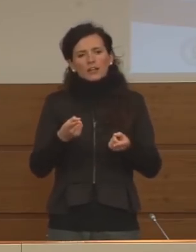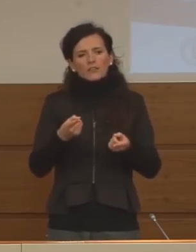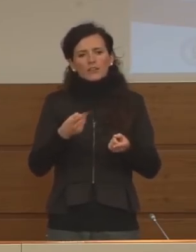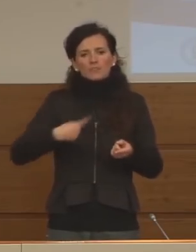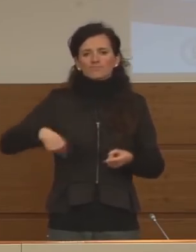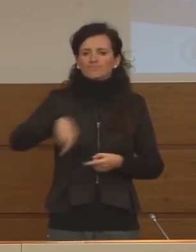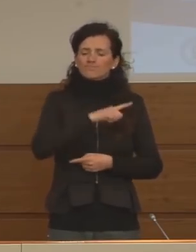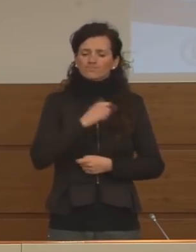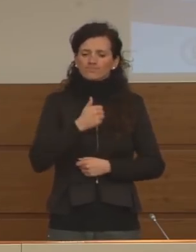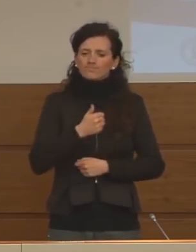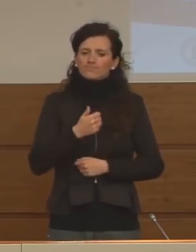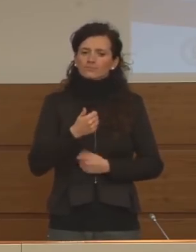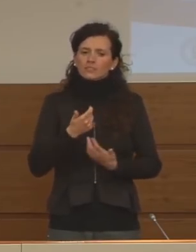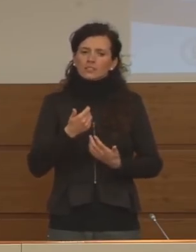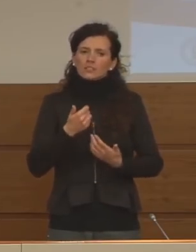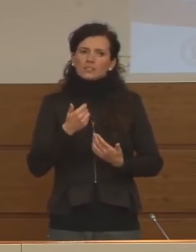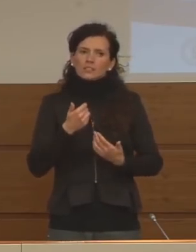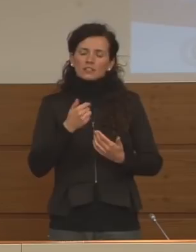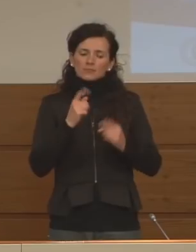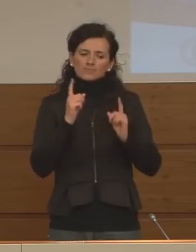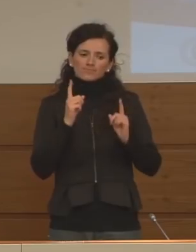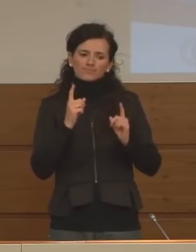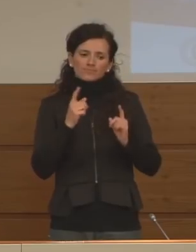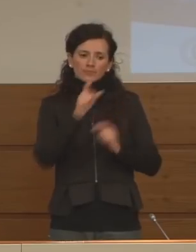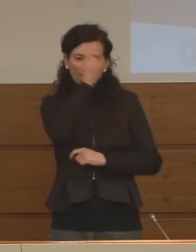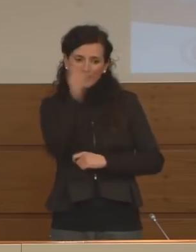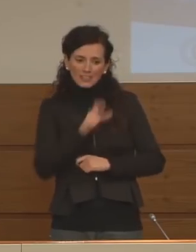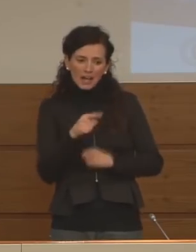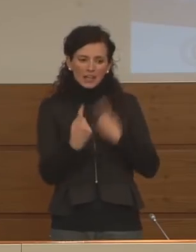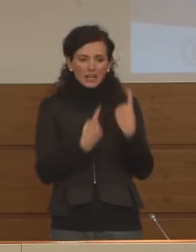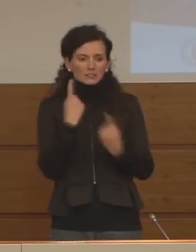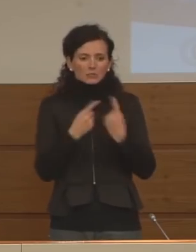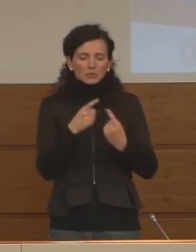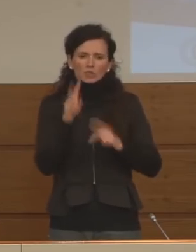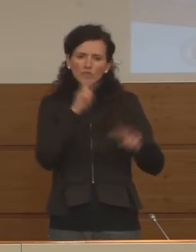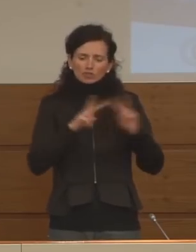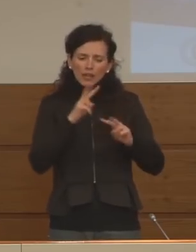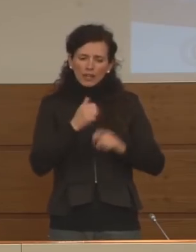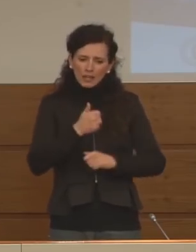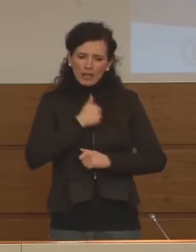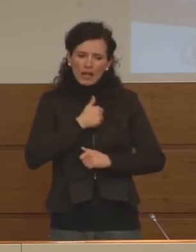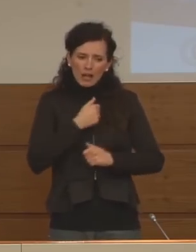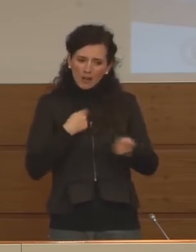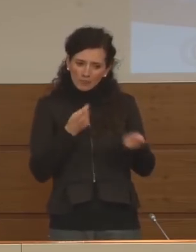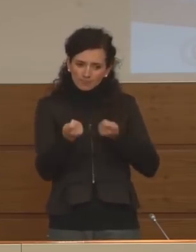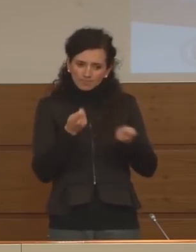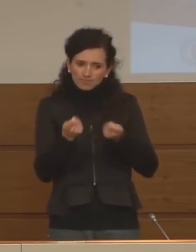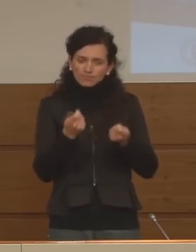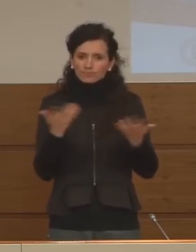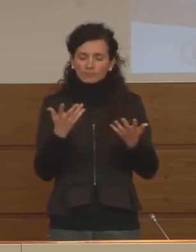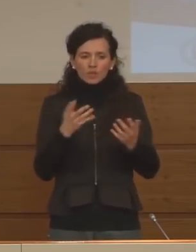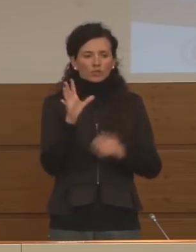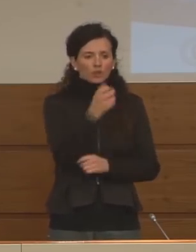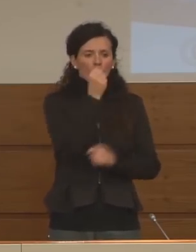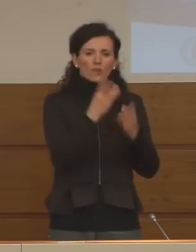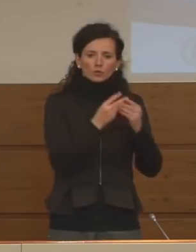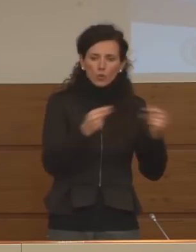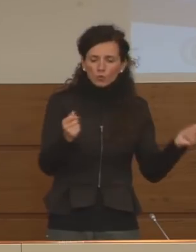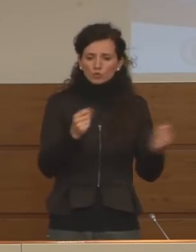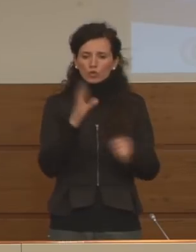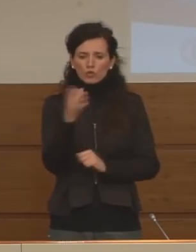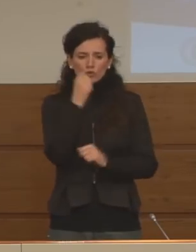del nostro paese nel rapporto strumenti soluzioni bisogni